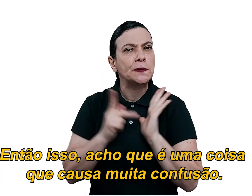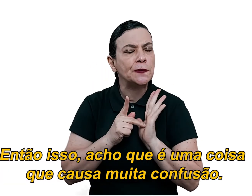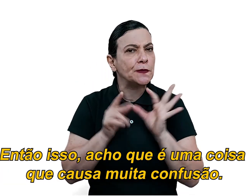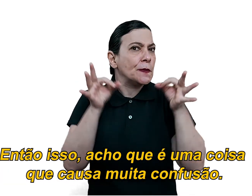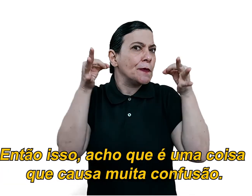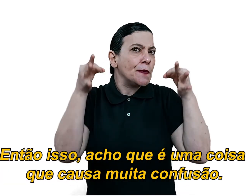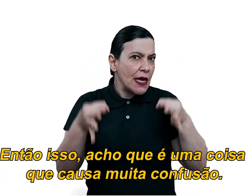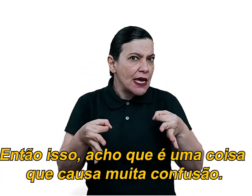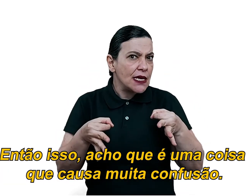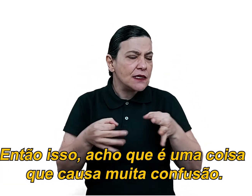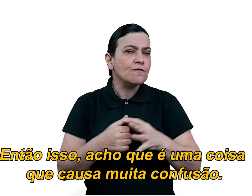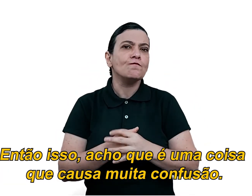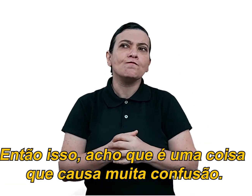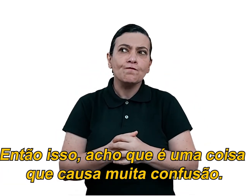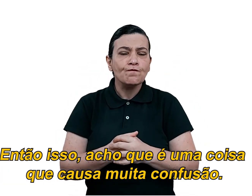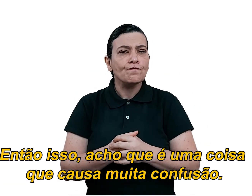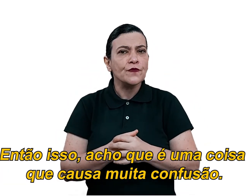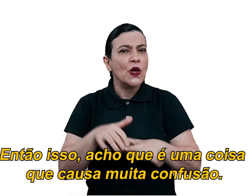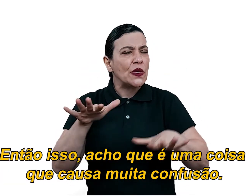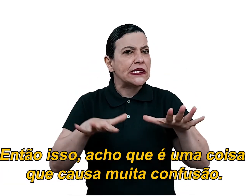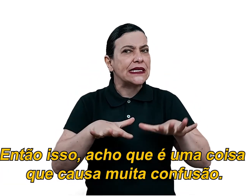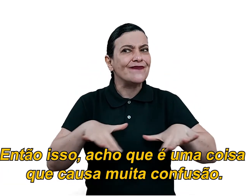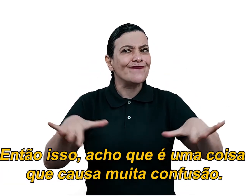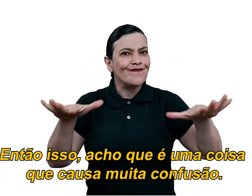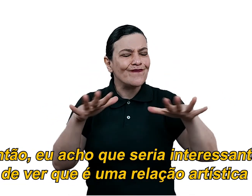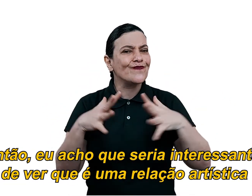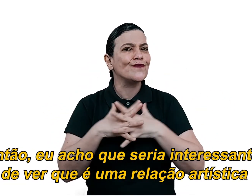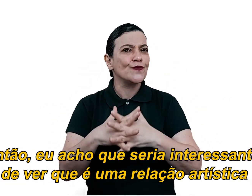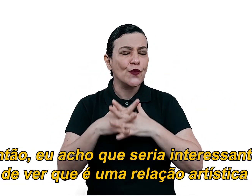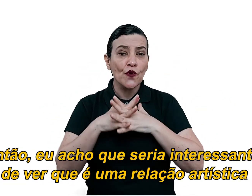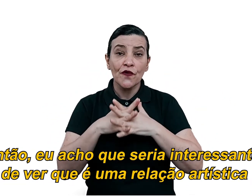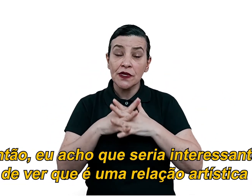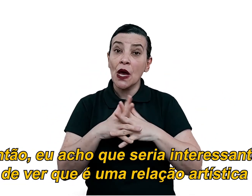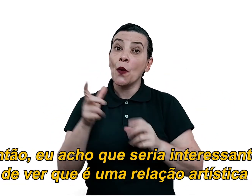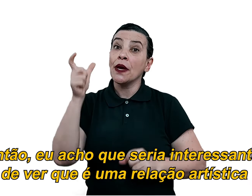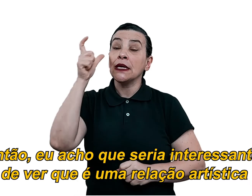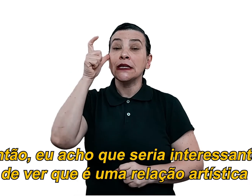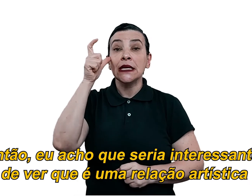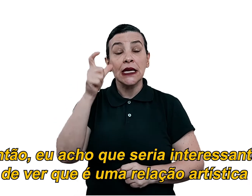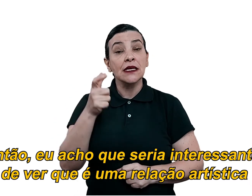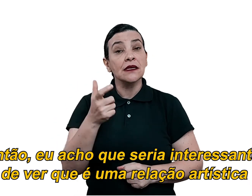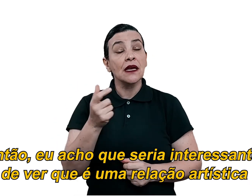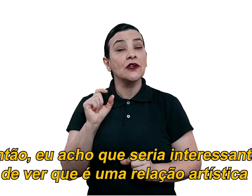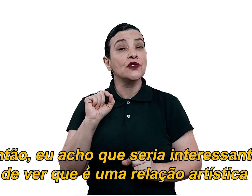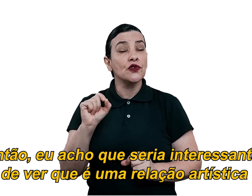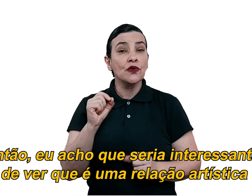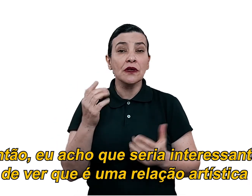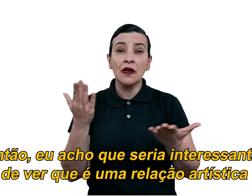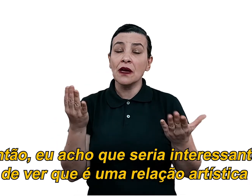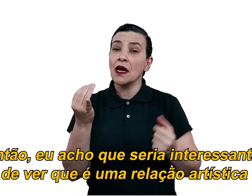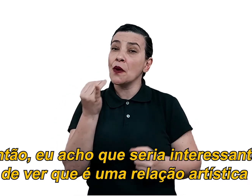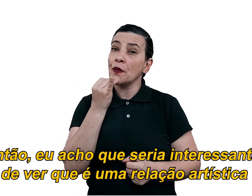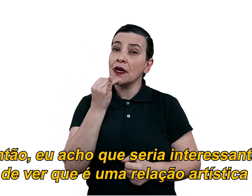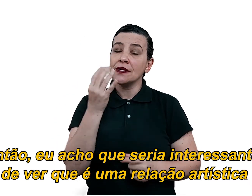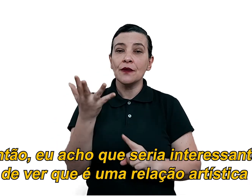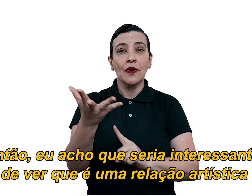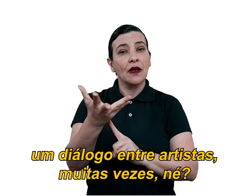então isso acho que é uma coisa que causa muita confusão, então acho que isso seria interessante de ver que é uma relação artística, um diálogo